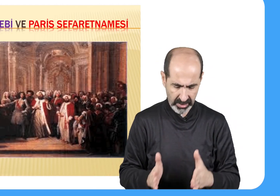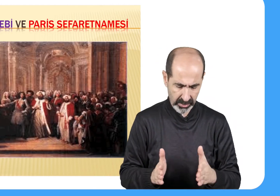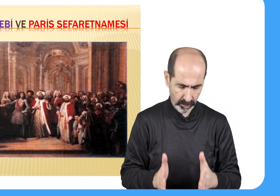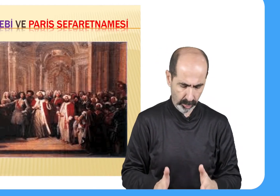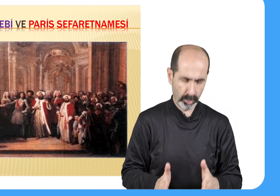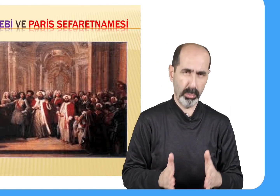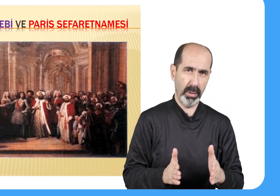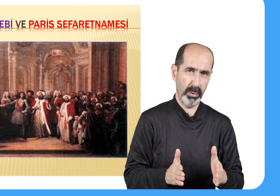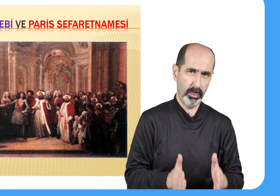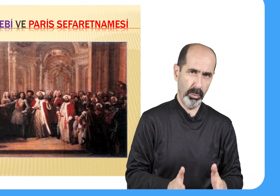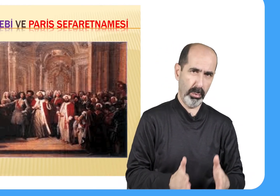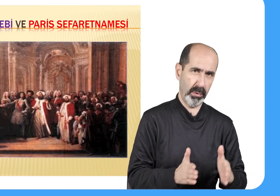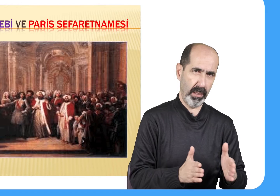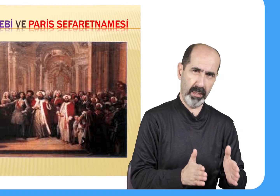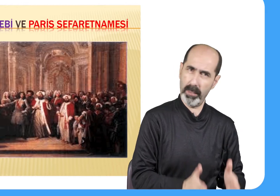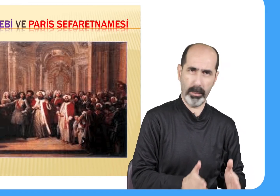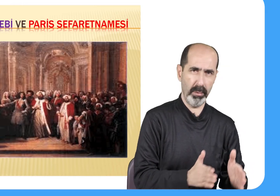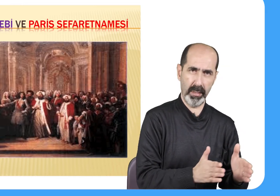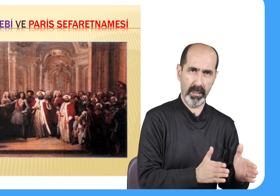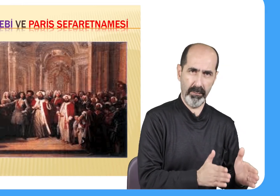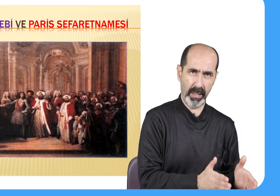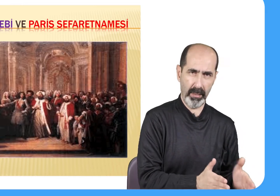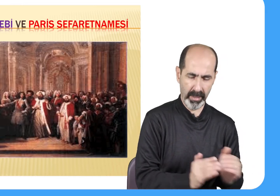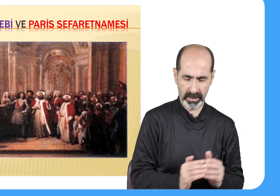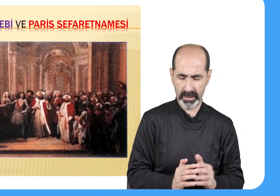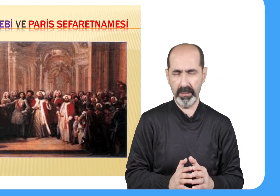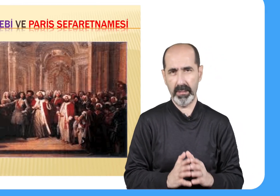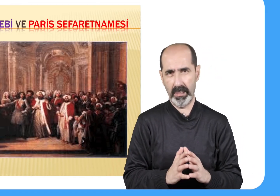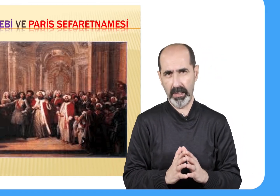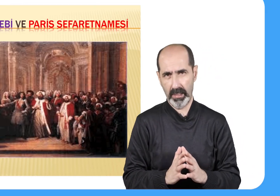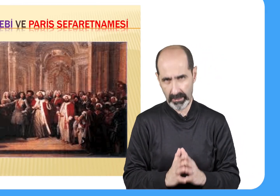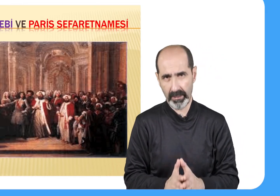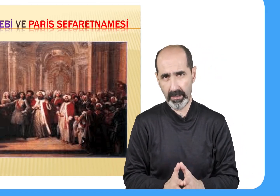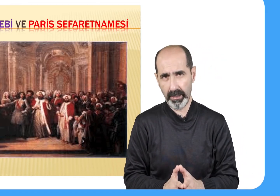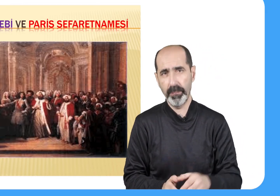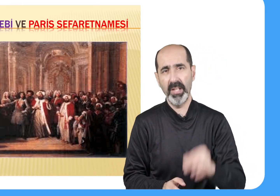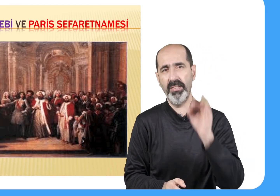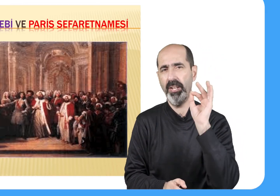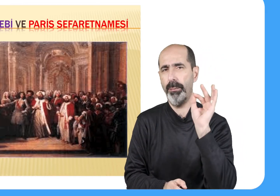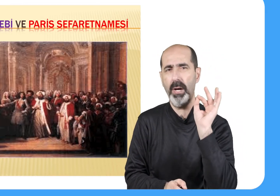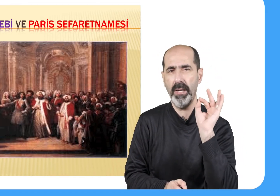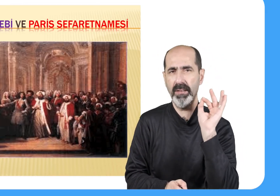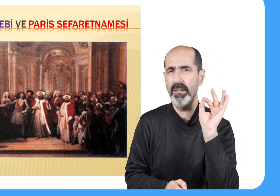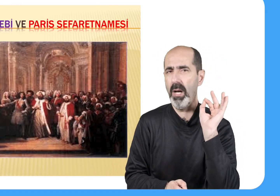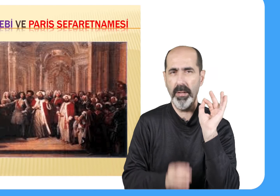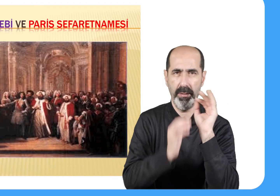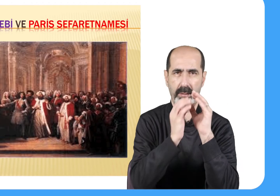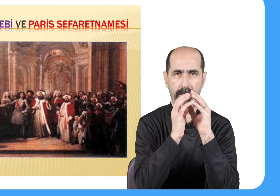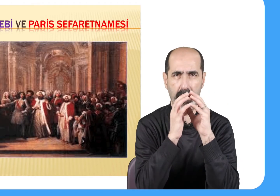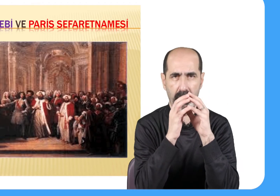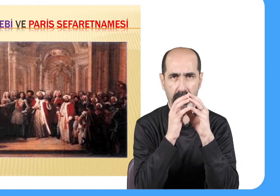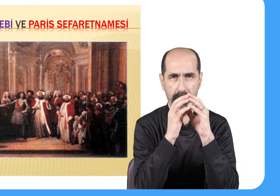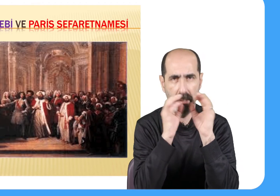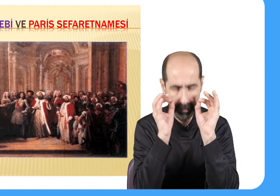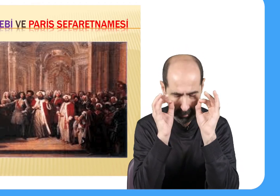elçilerin tuttukları günlüklere raporlara veya meydana getirdikleri eserlere Sefaretname